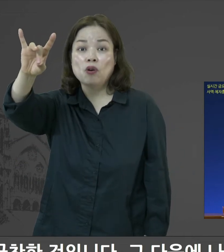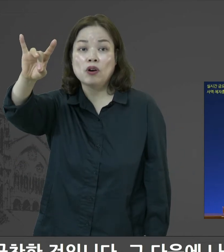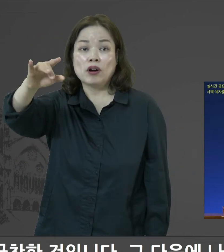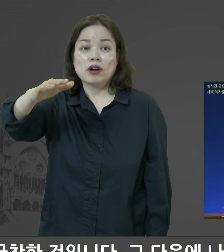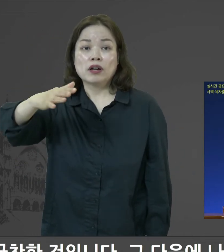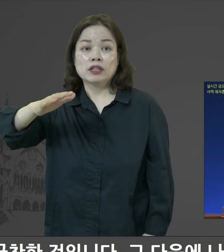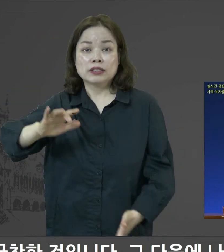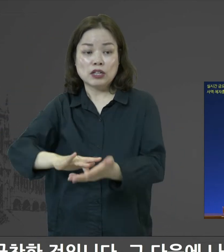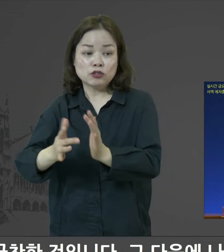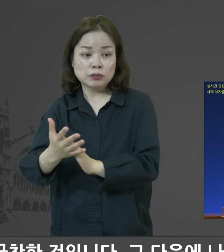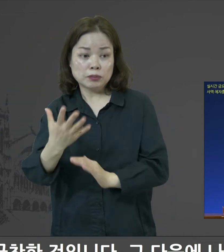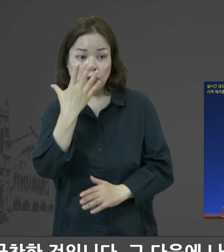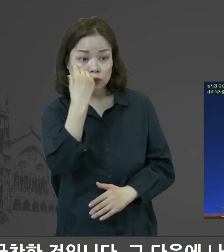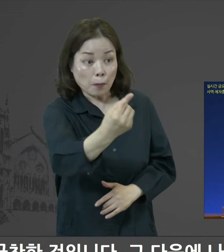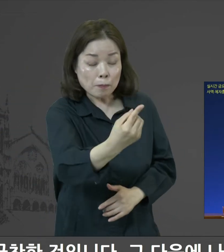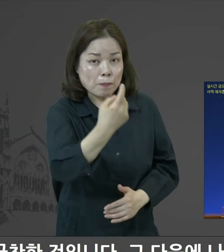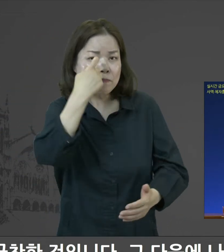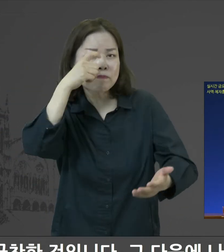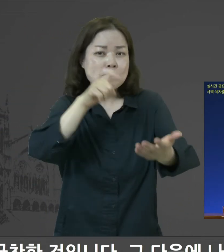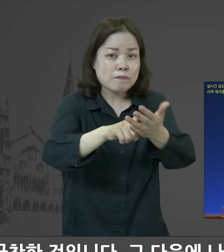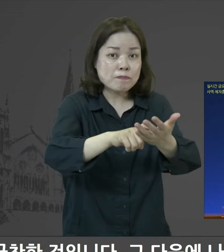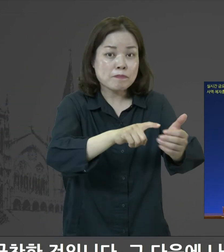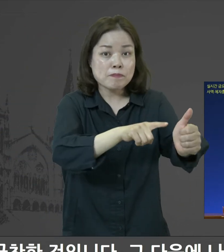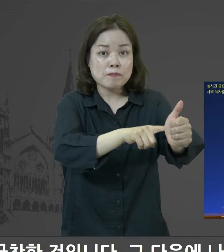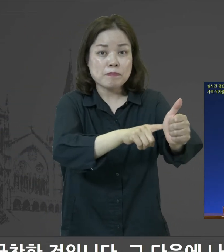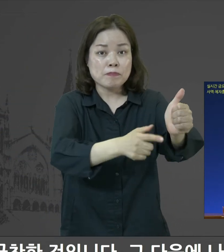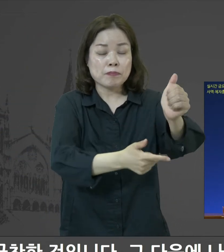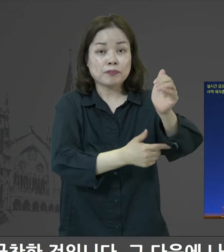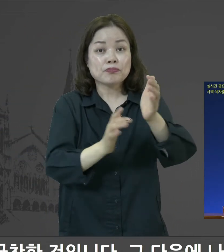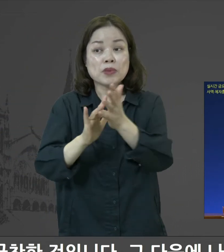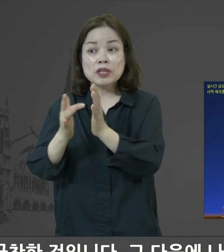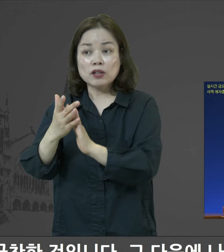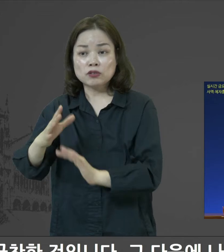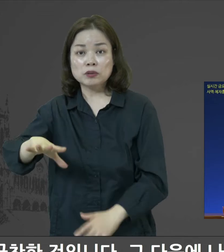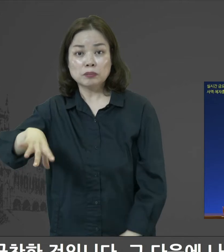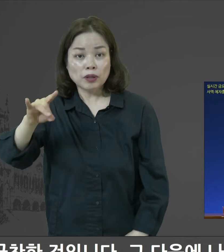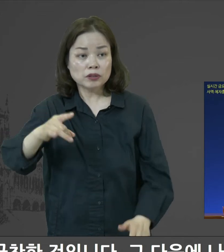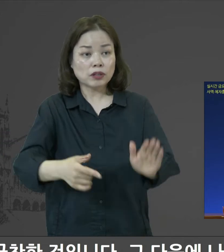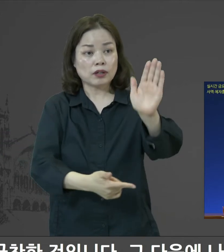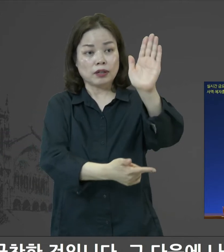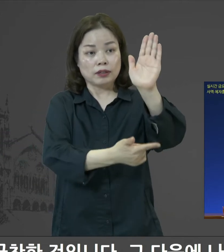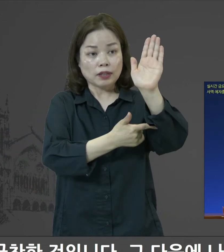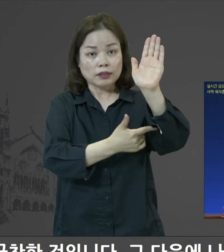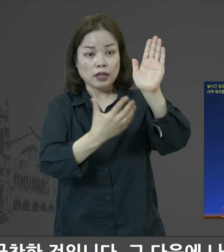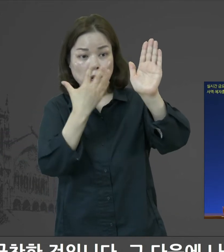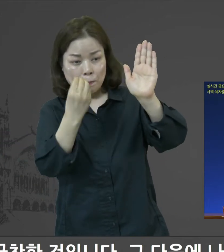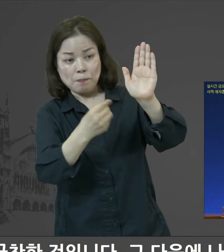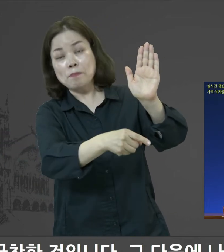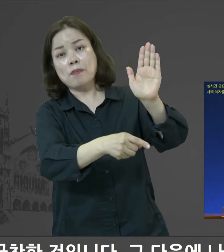없어요, 먼저 보았노라 이렇게 말씀하니까 예수님이 먼저 나다나엘을 본 거예요. 사실은